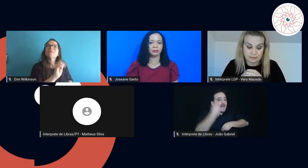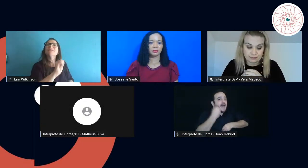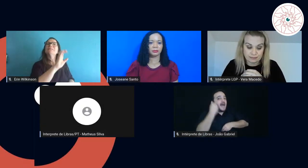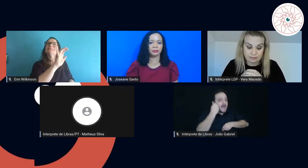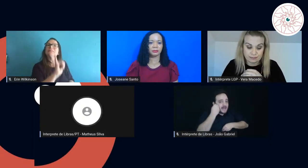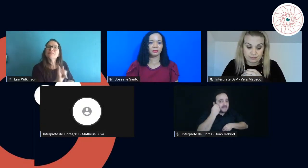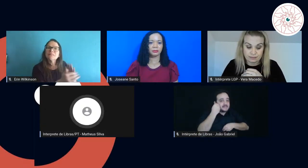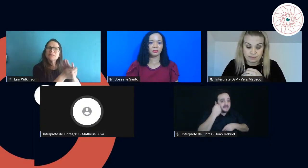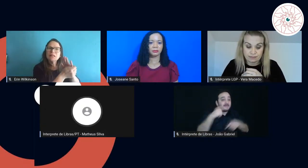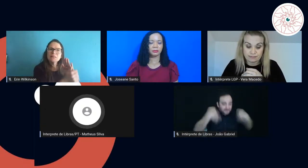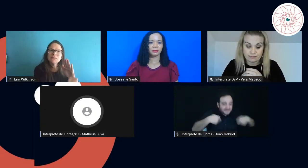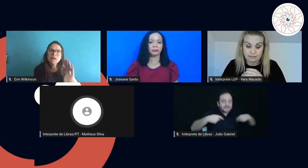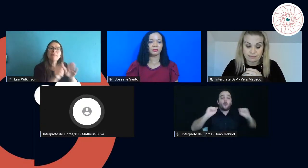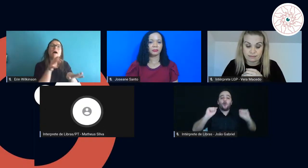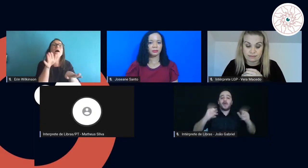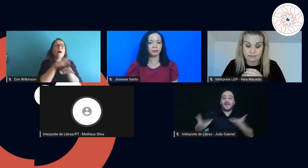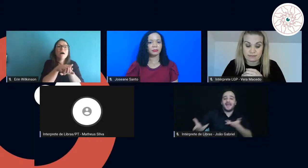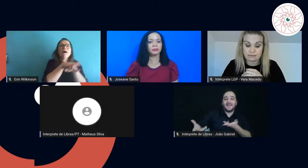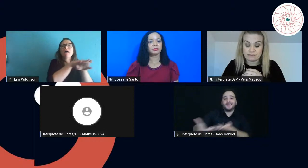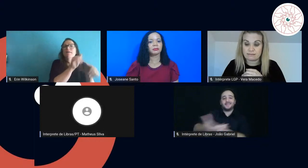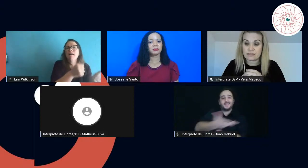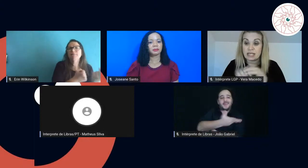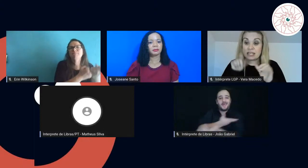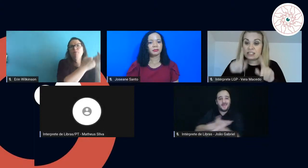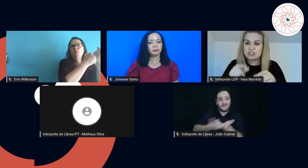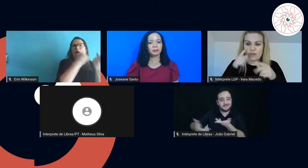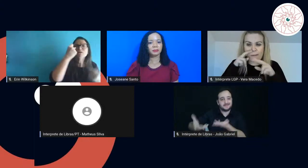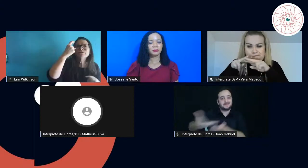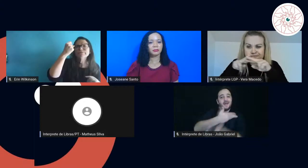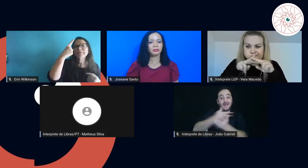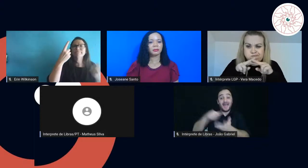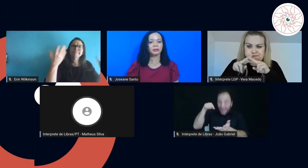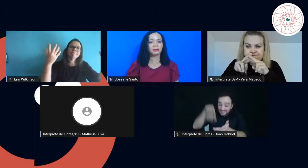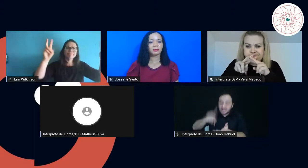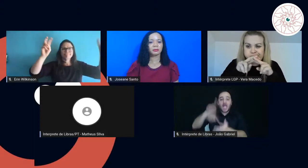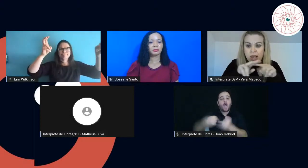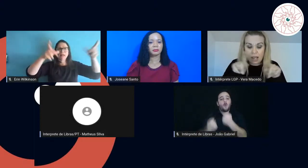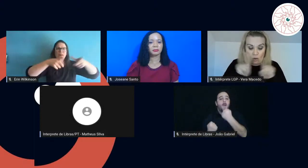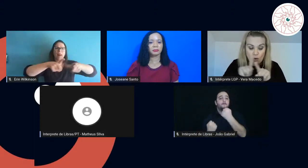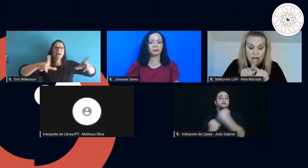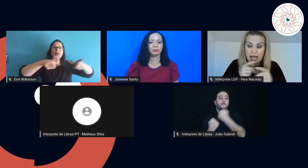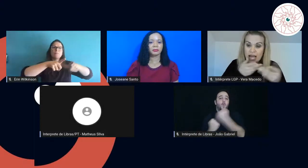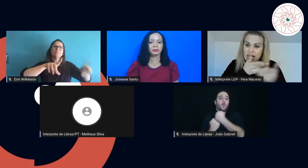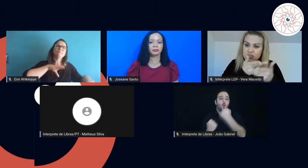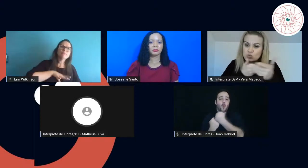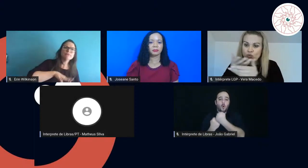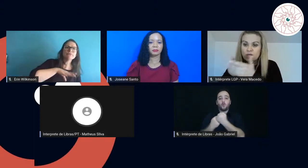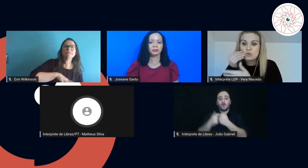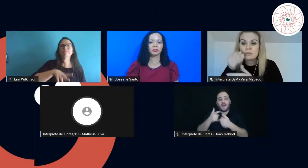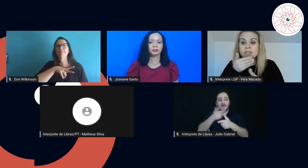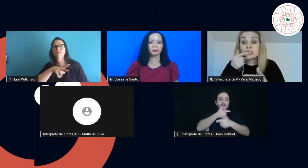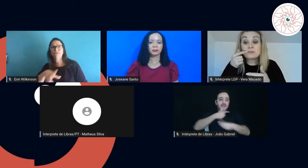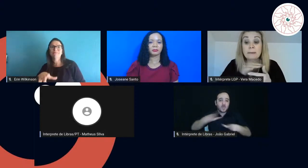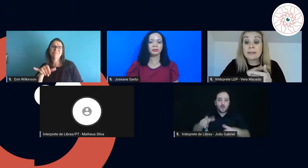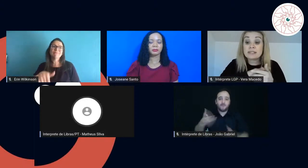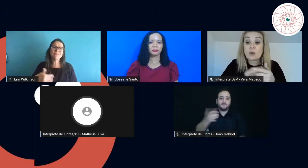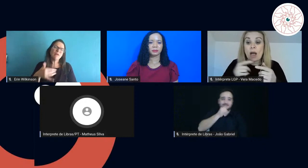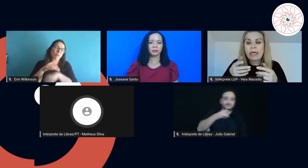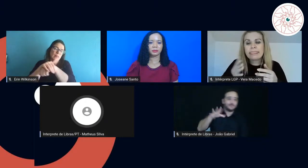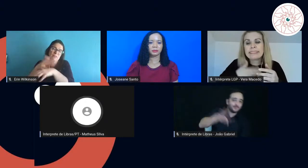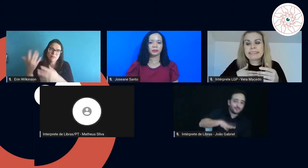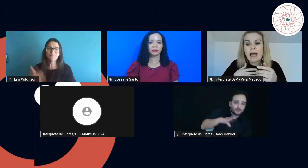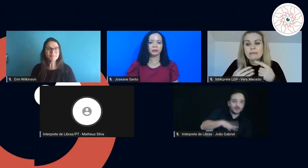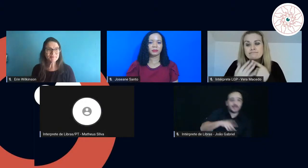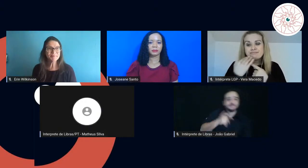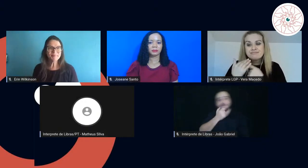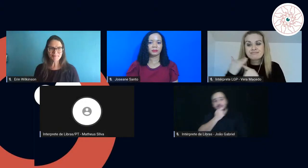escrito. Isso foi analisado epistemologicamente, eh, como essas relações, essas experiências eram vivenciadas entre,